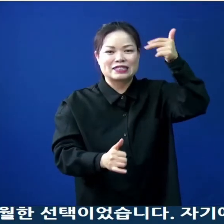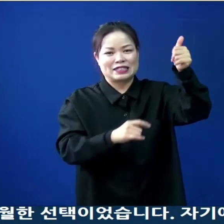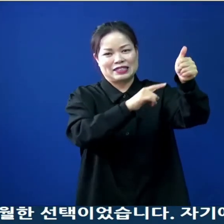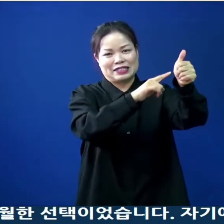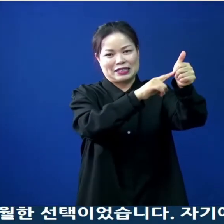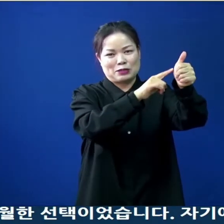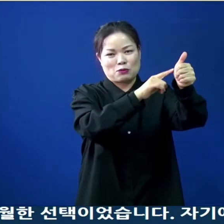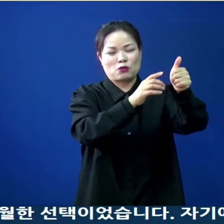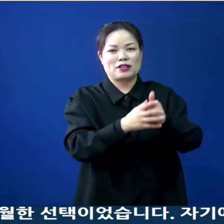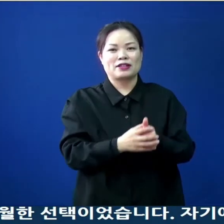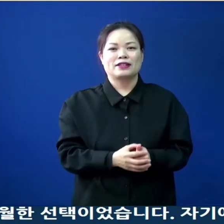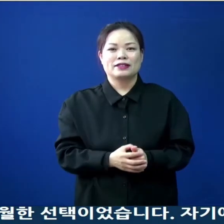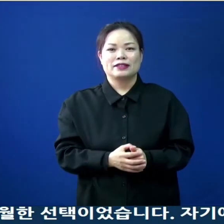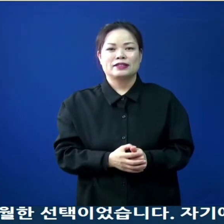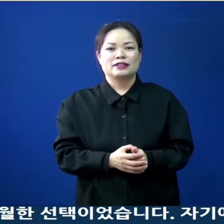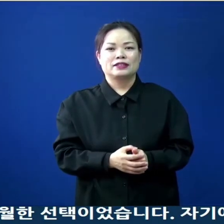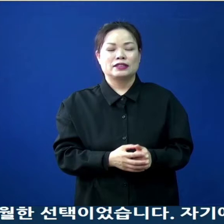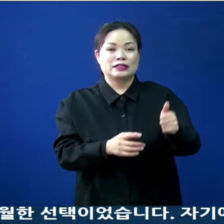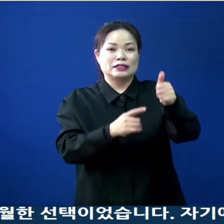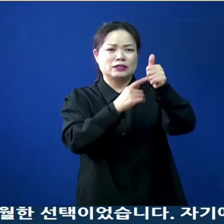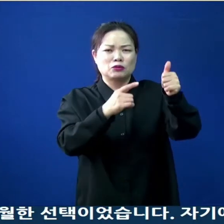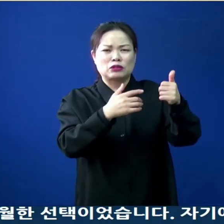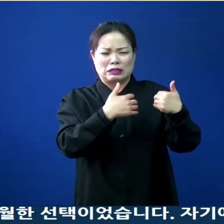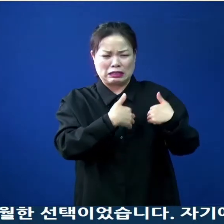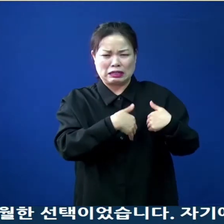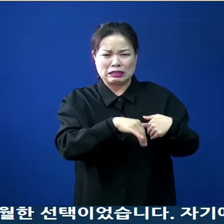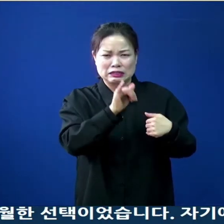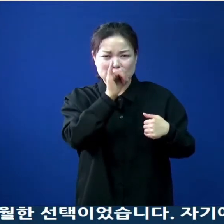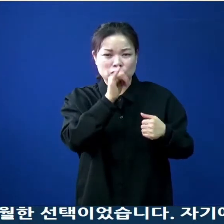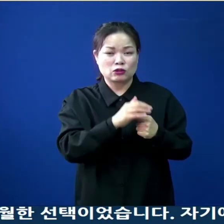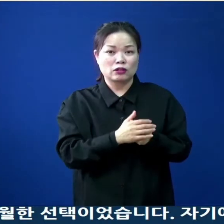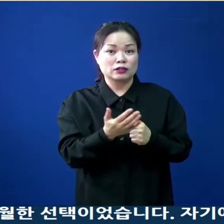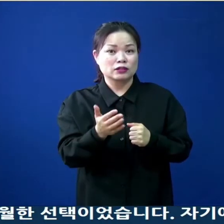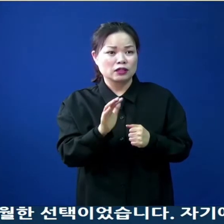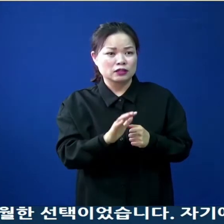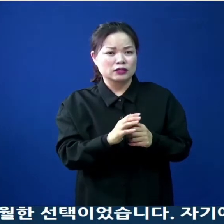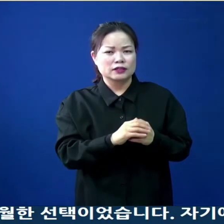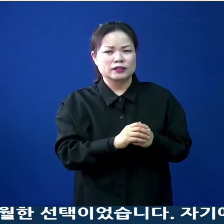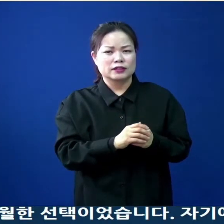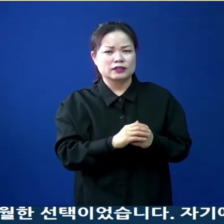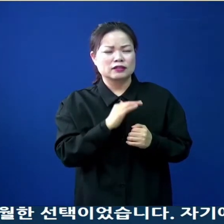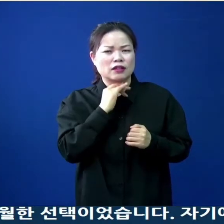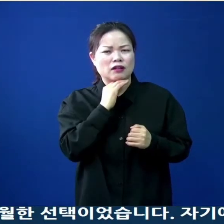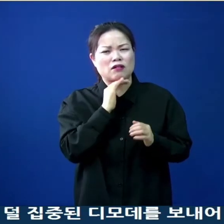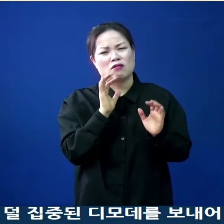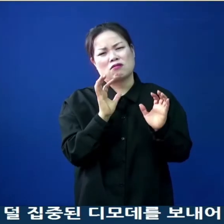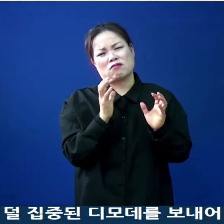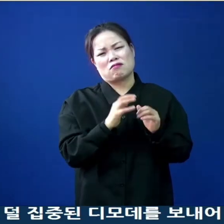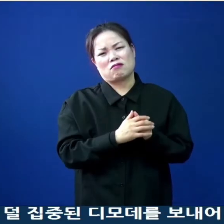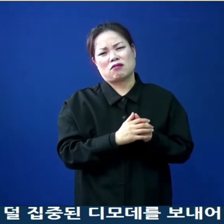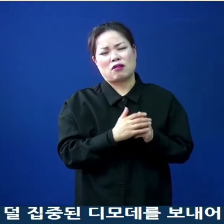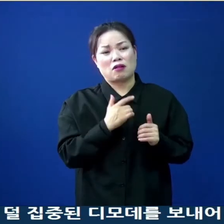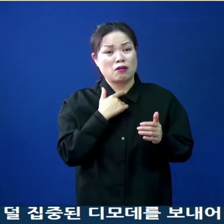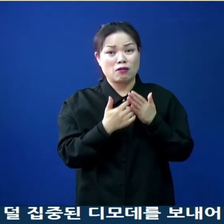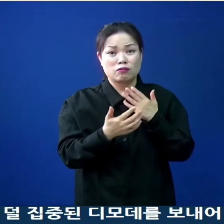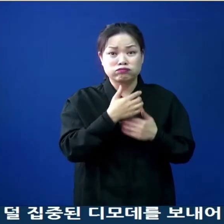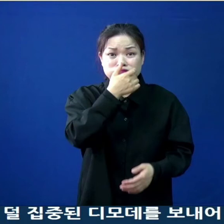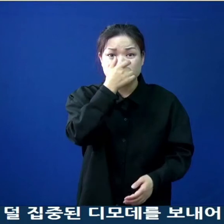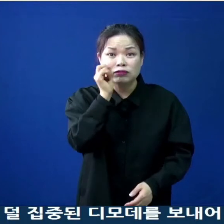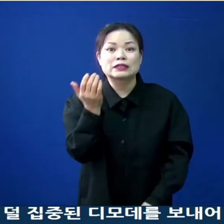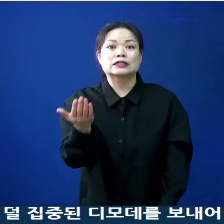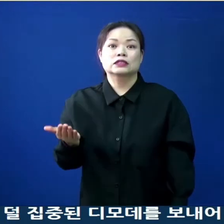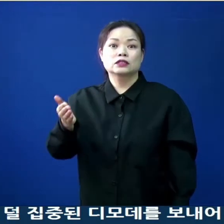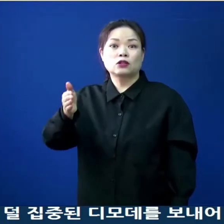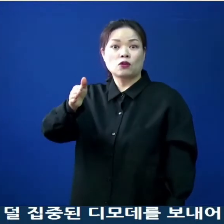디모데였던 것입니다. 물론 디모데도 약점이 있었습니다. 그는 아주 연소했습니다. 나이가 어렸습니다. 경험이 부족했습니다.